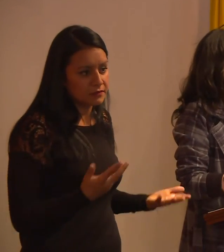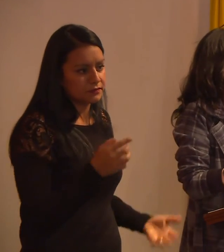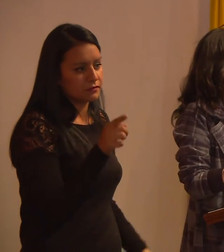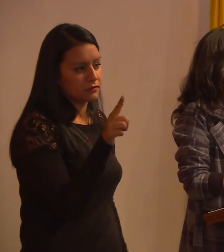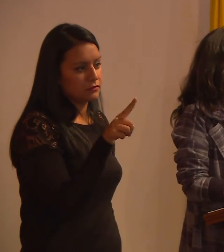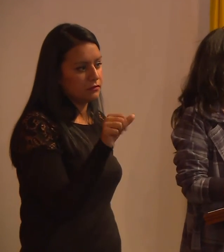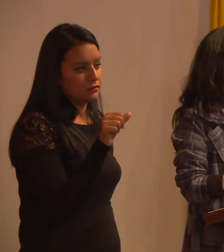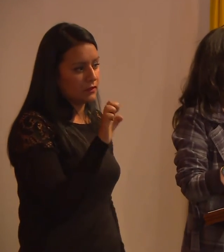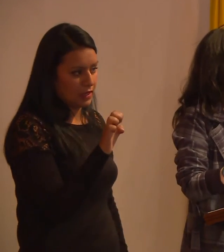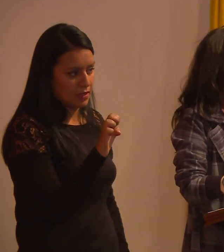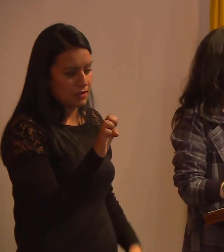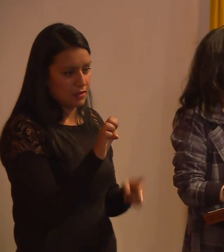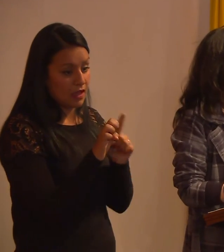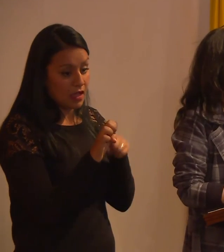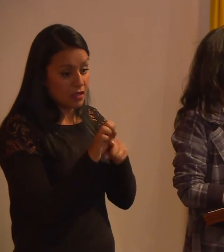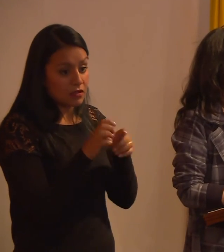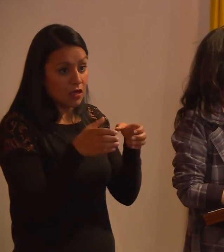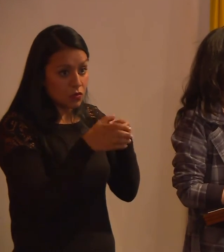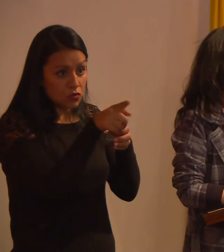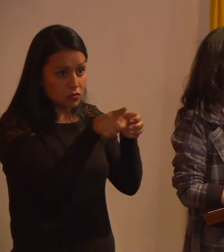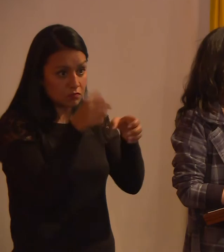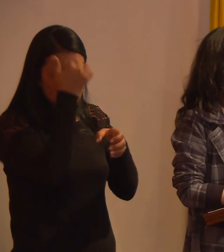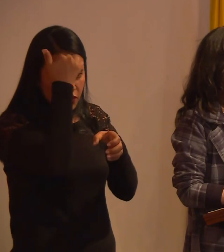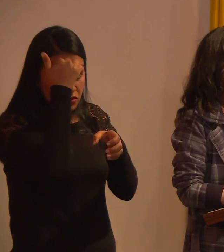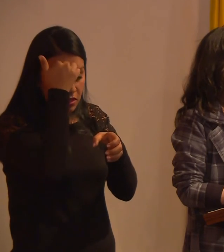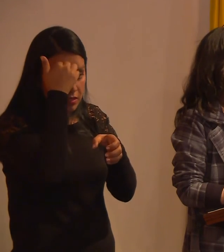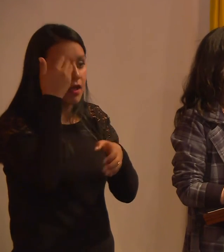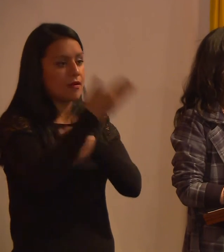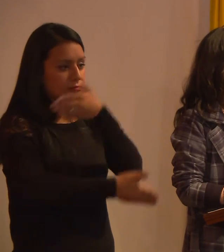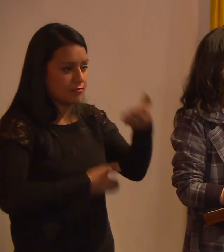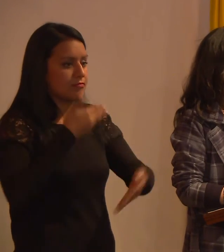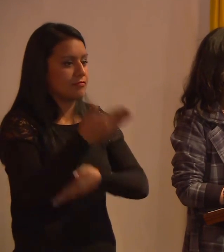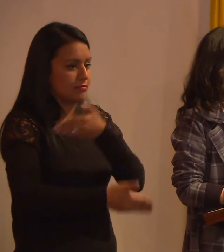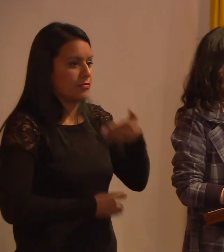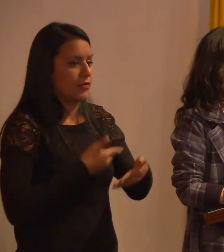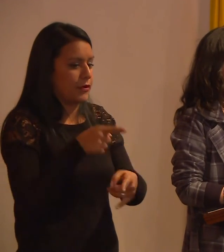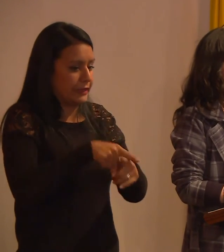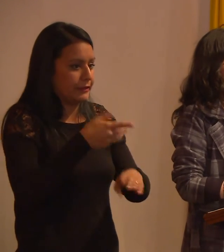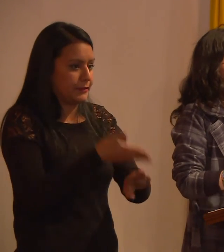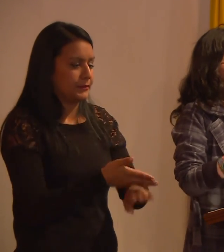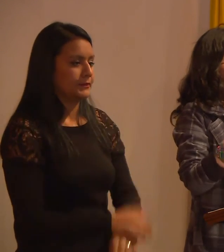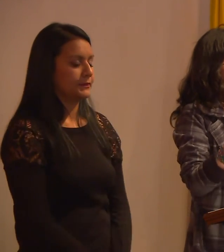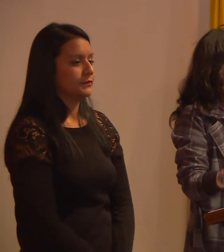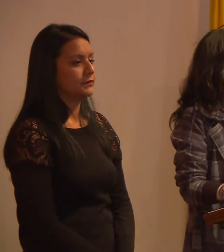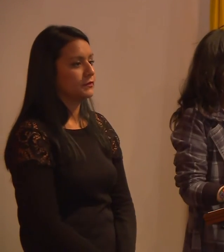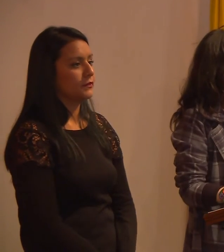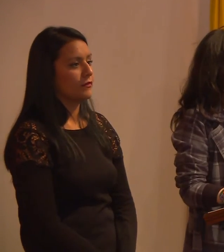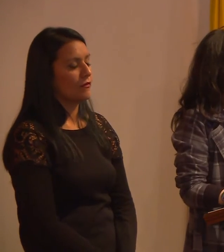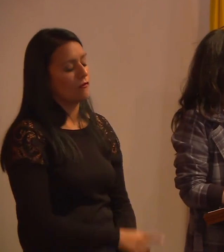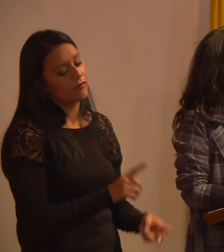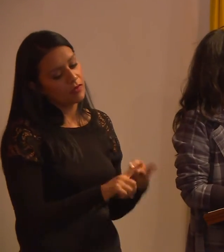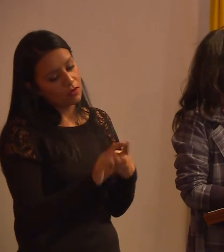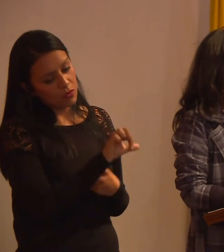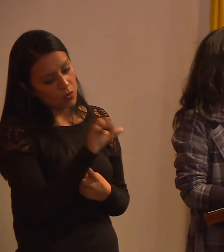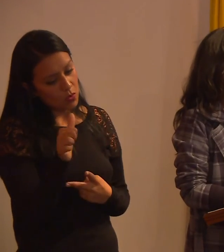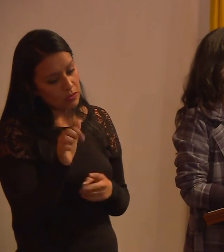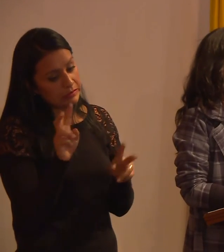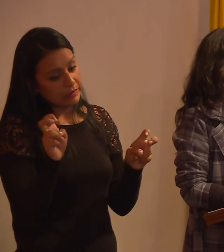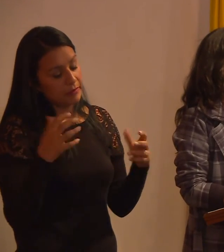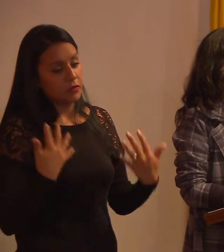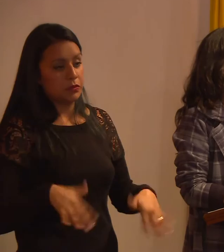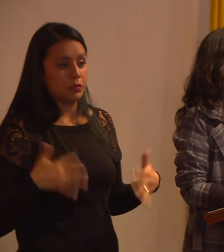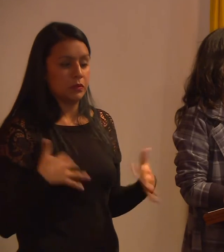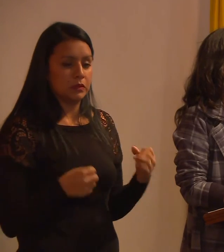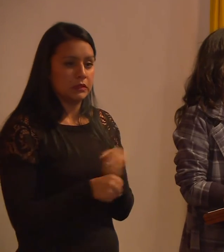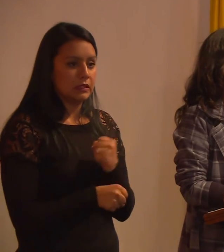que muchos colegas están en disposición de generar proyectos con esa iniciativa. Otro campo de trabajo que es muy